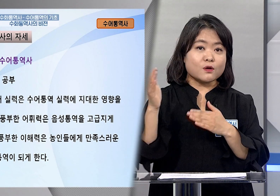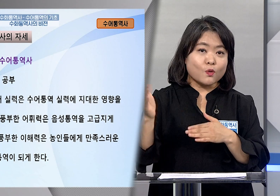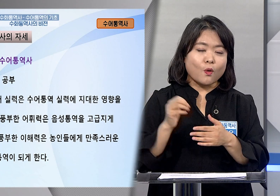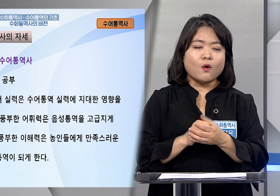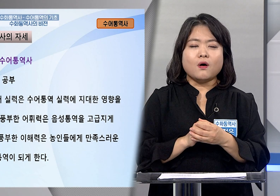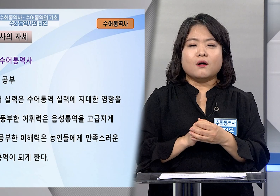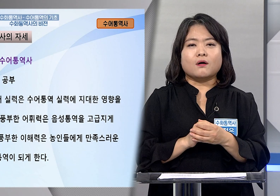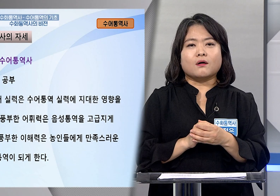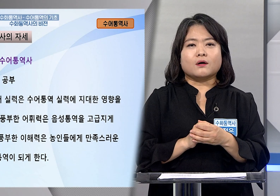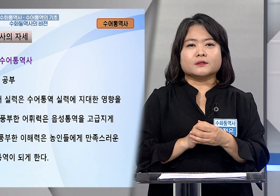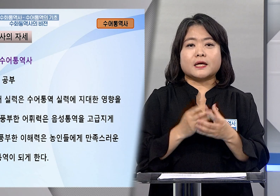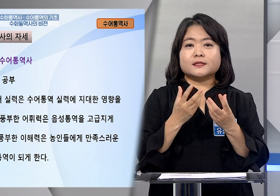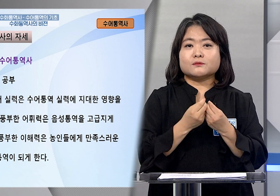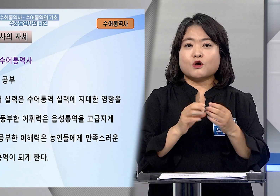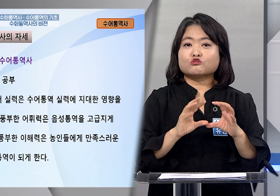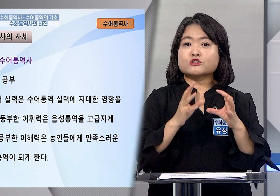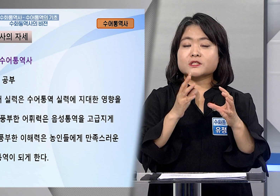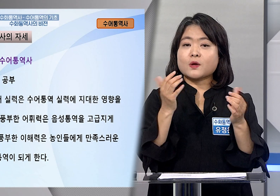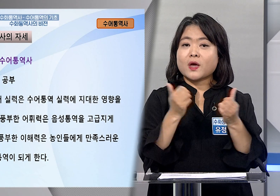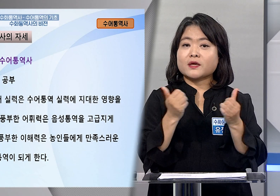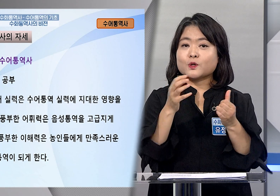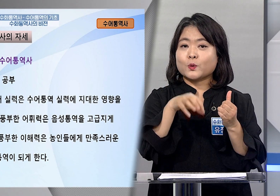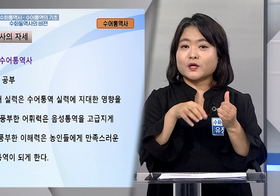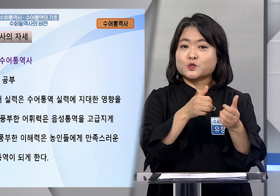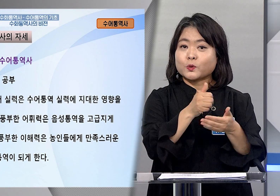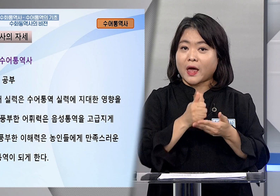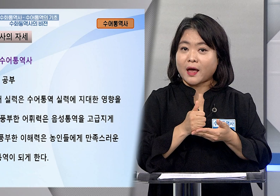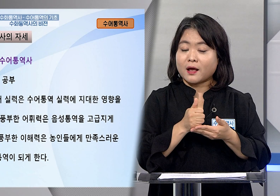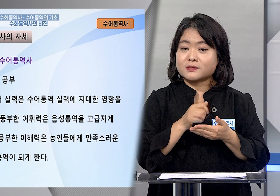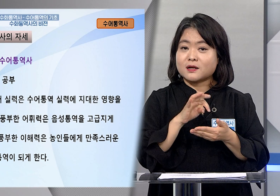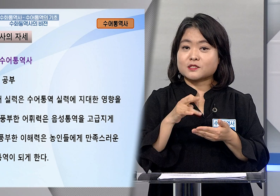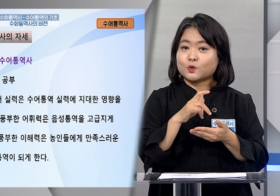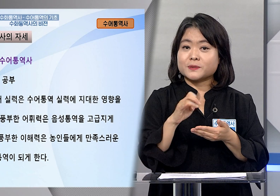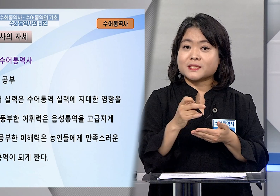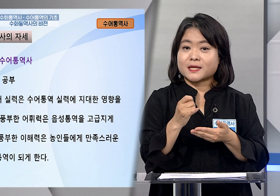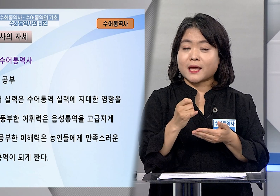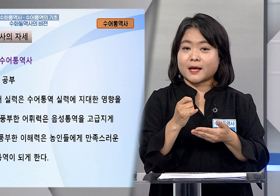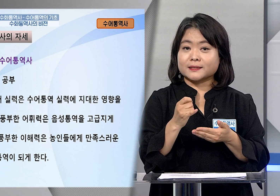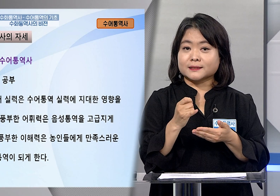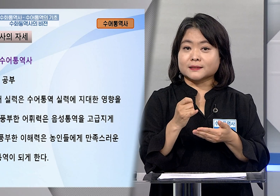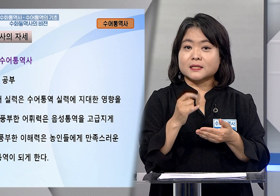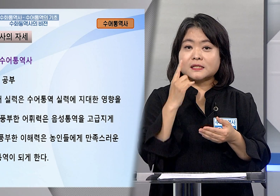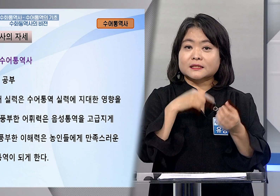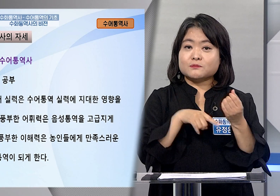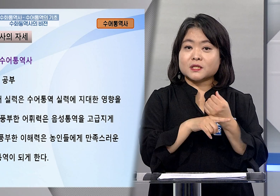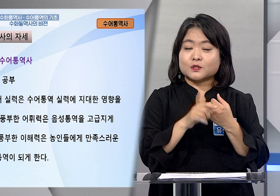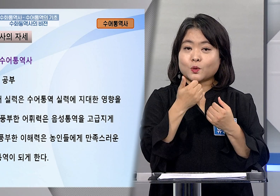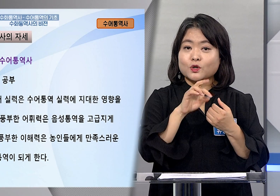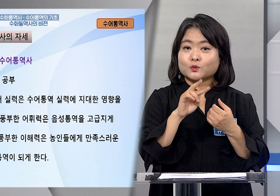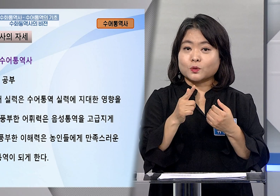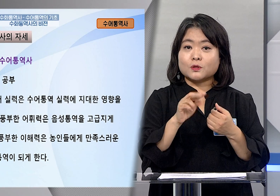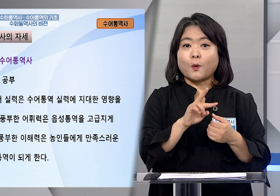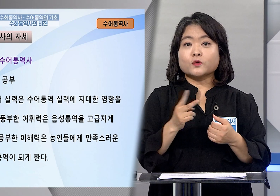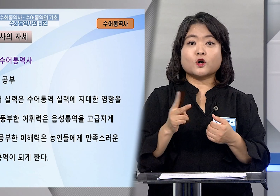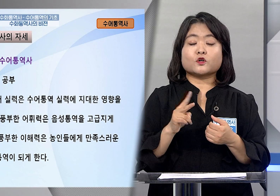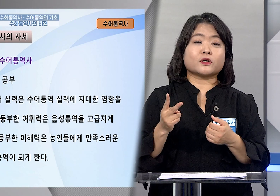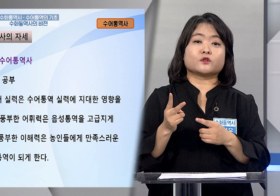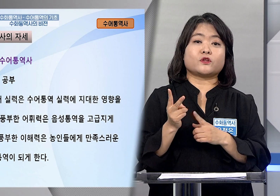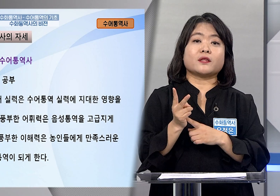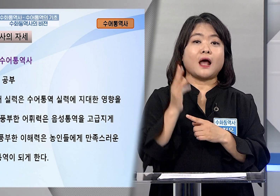말고 예를 들면 국제회의로의 초대, 셀레스코비치의 그 의미 통역론을 번역된